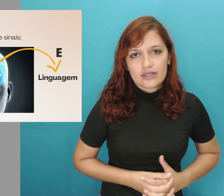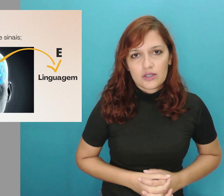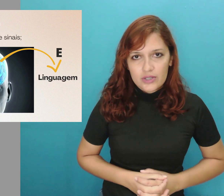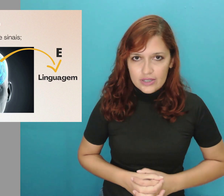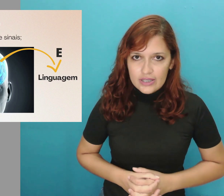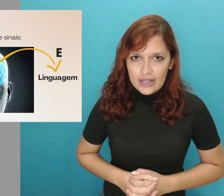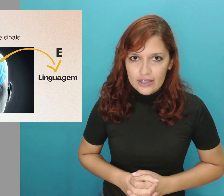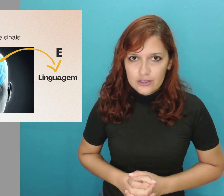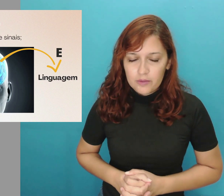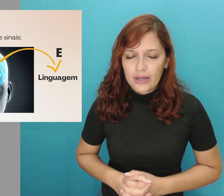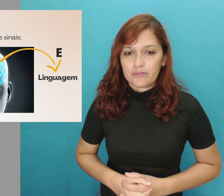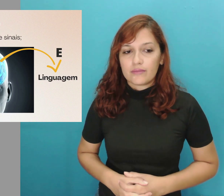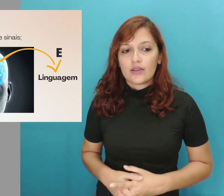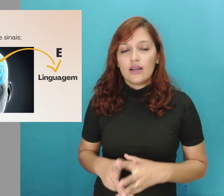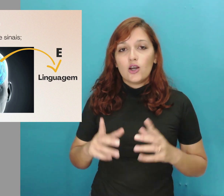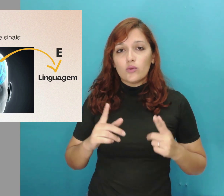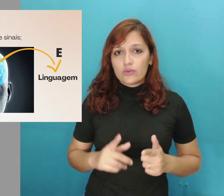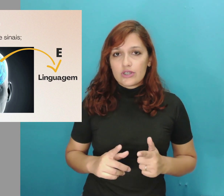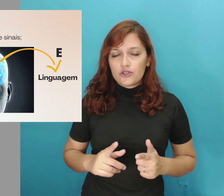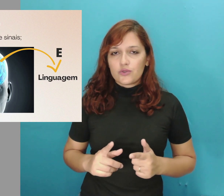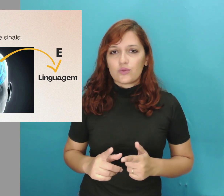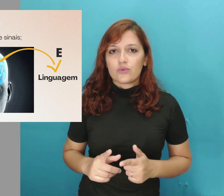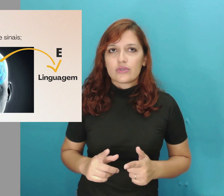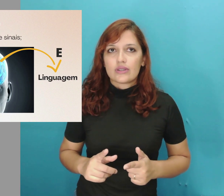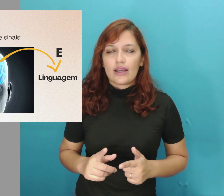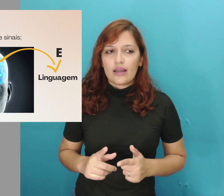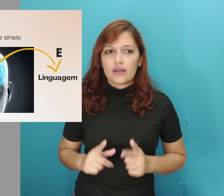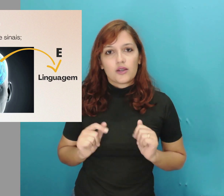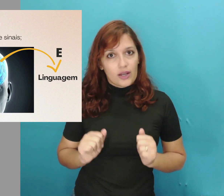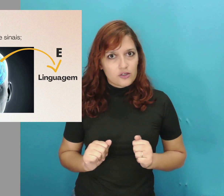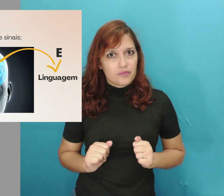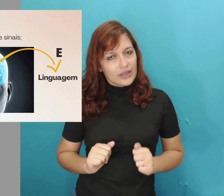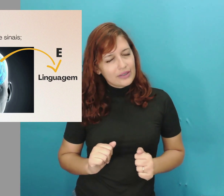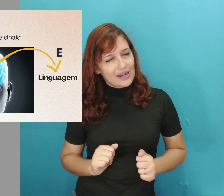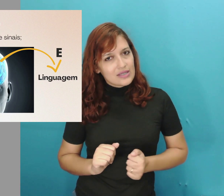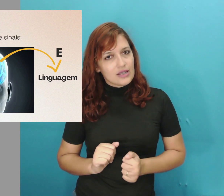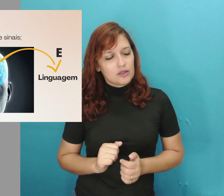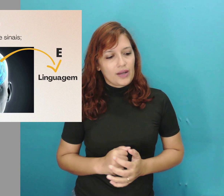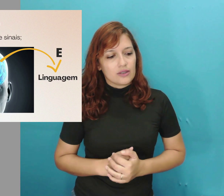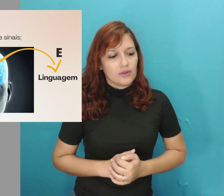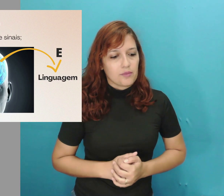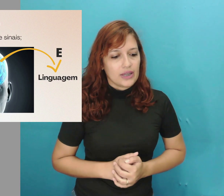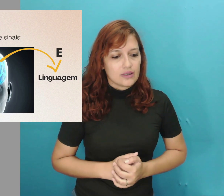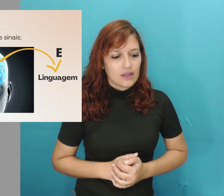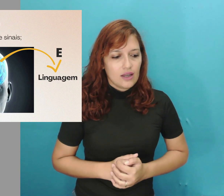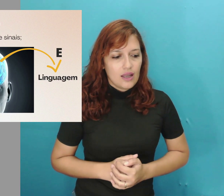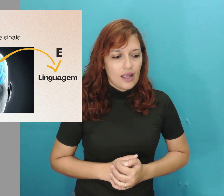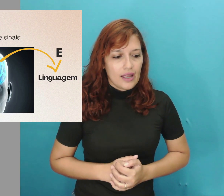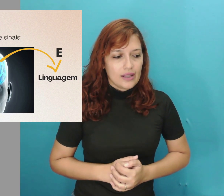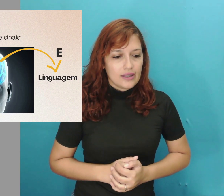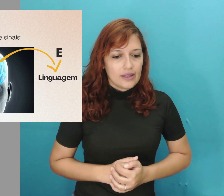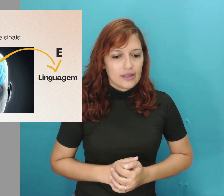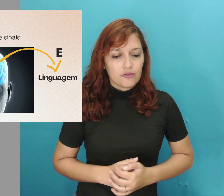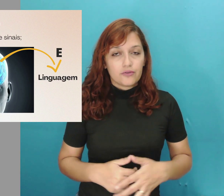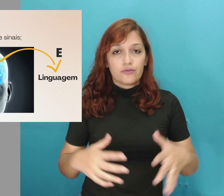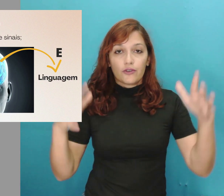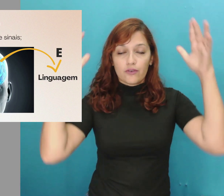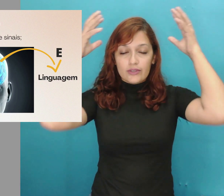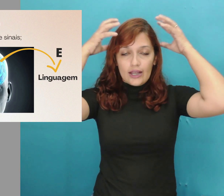línguas de sinais também. Um dos estudos que eu acho bem interessante particularmente, ele foi voltado para